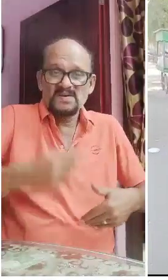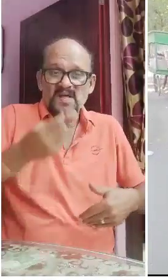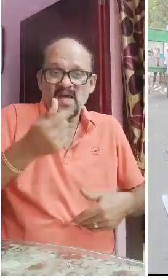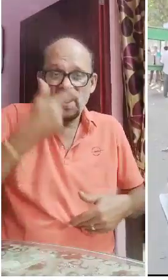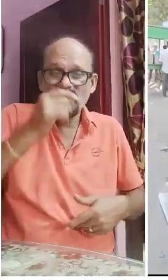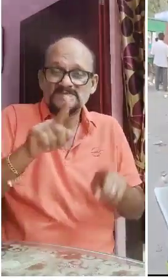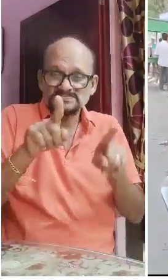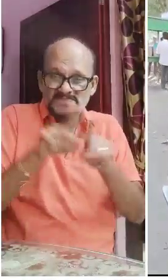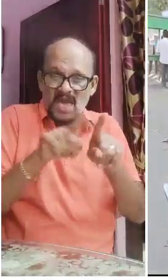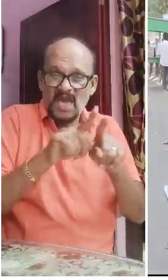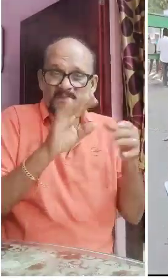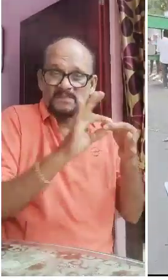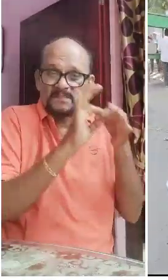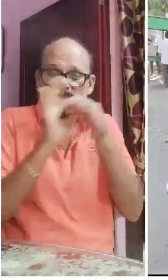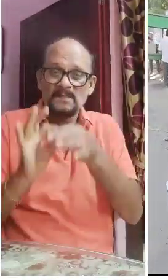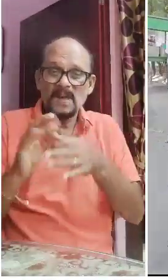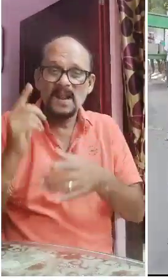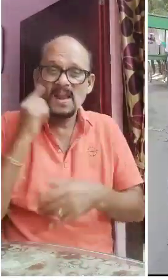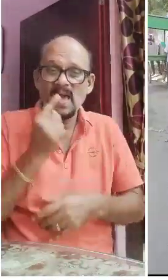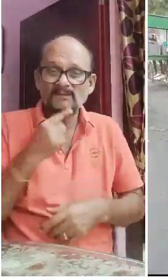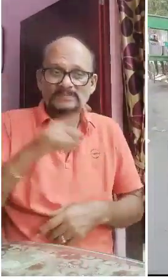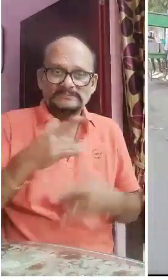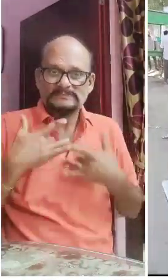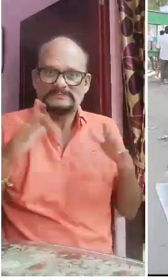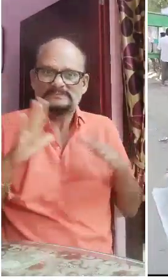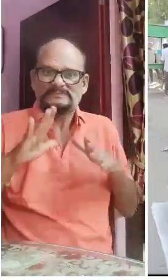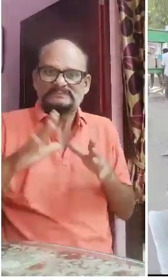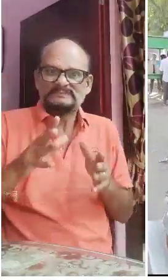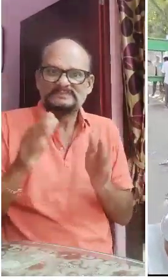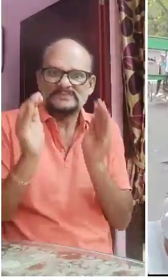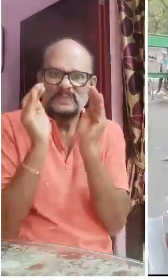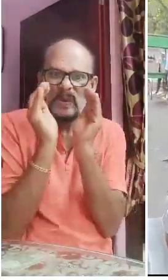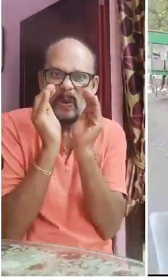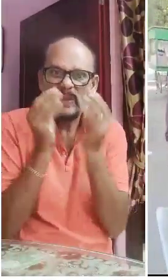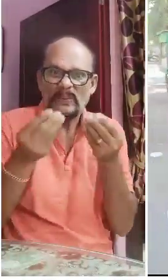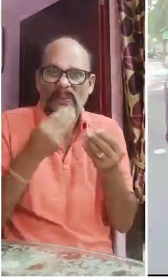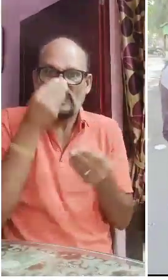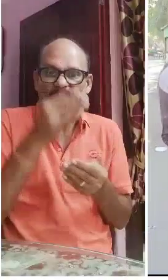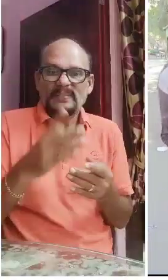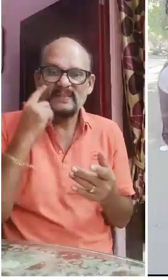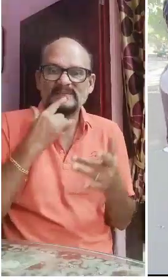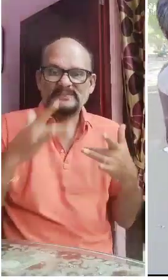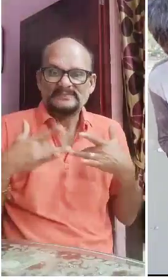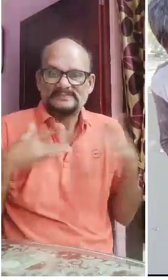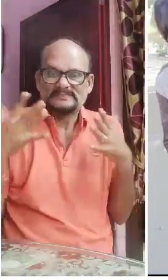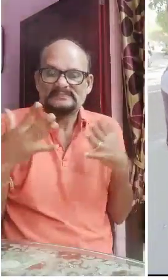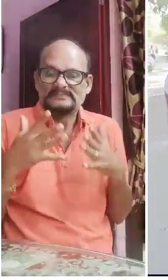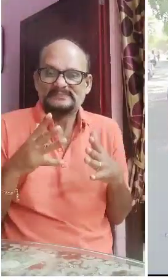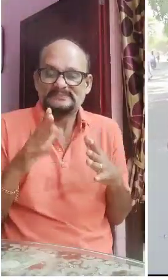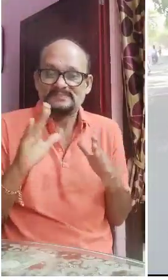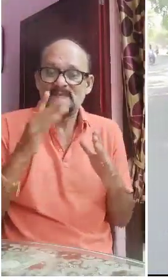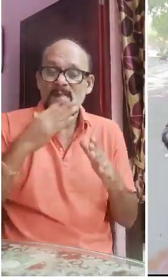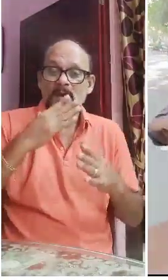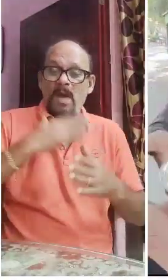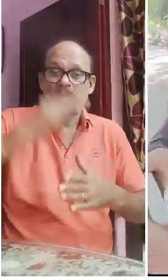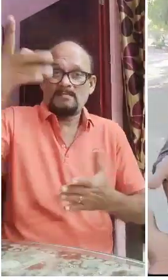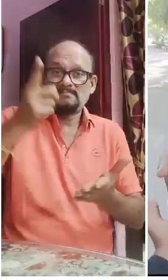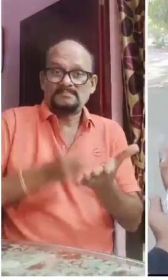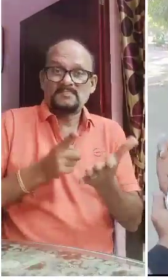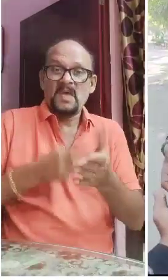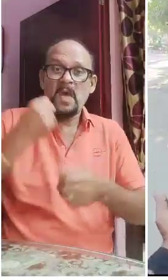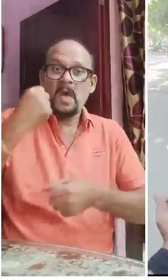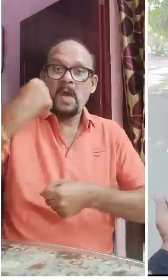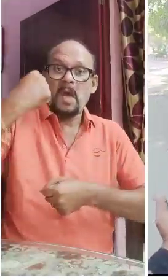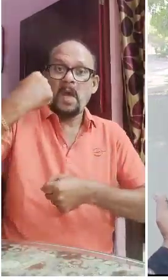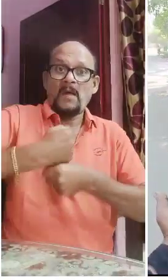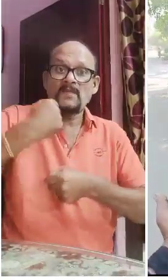लोगवार सही सलामत होने के बाद थी कितने लोग भी भानते हैं आज भी लगो इसनी महनत करें लोग बादे बाद बड़ी बात है क्यों प्लावजी चाजा गां